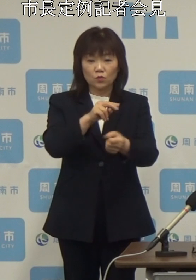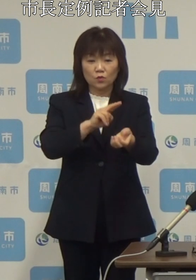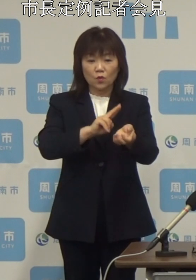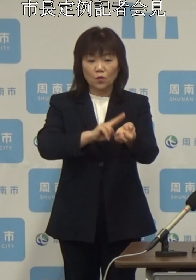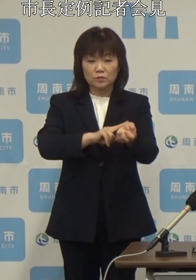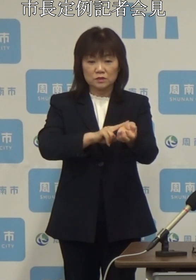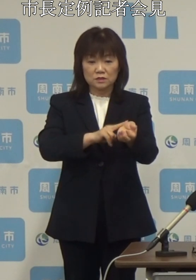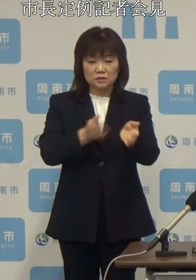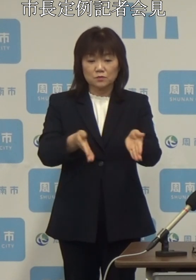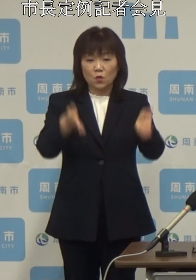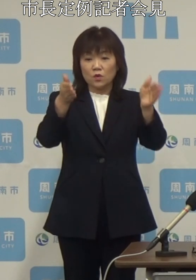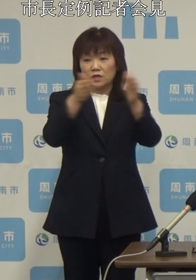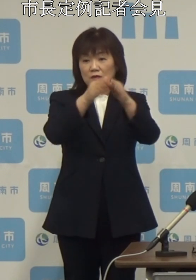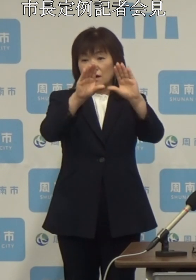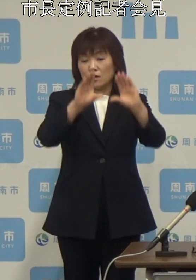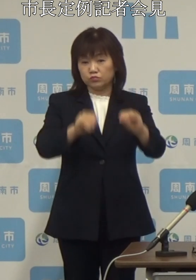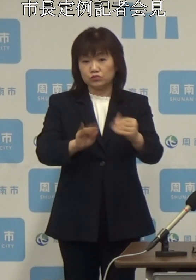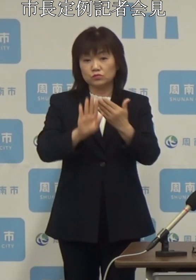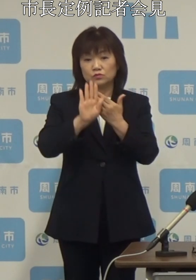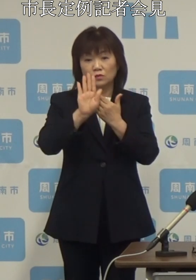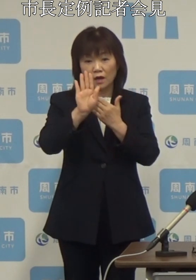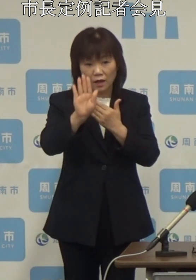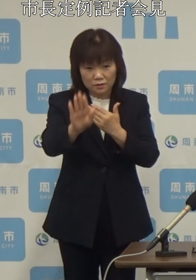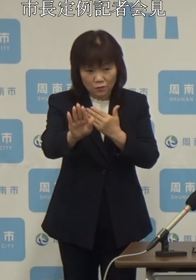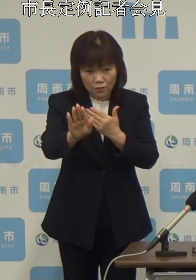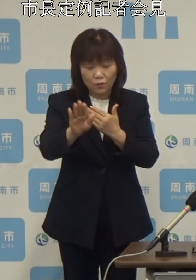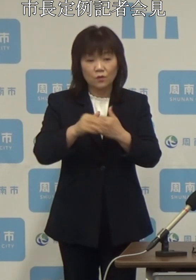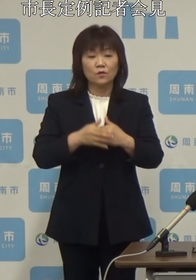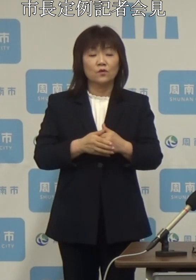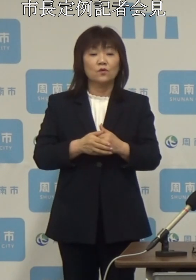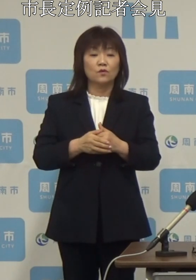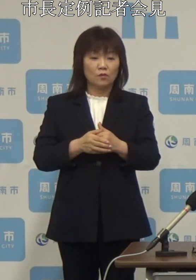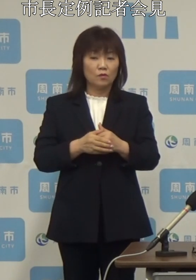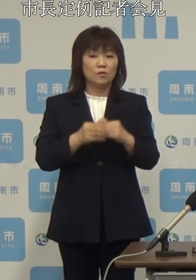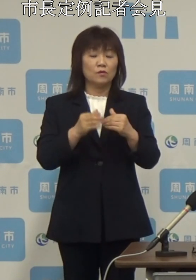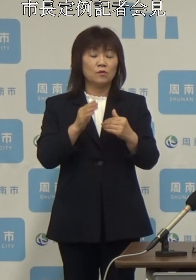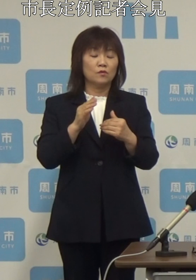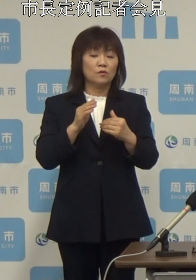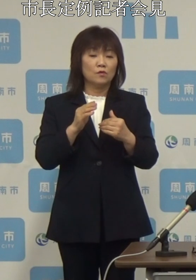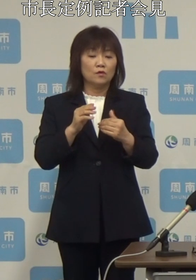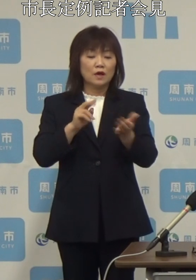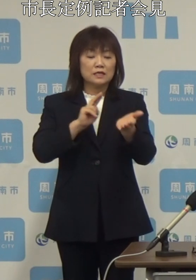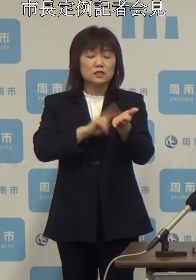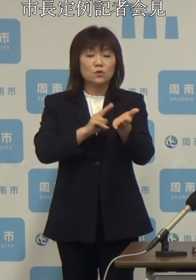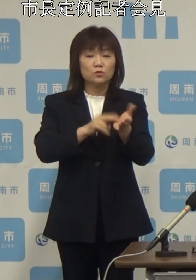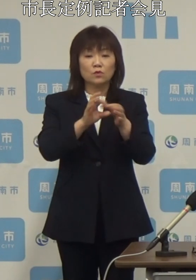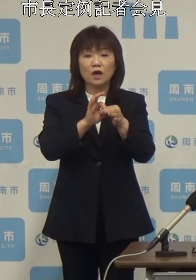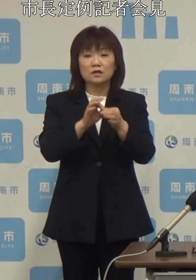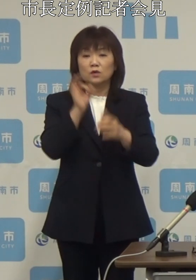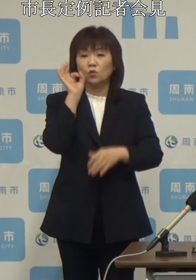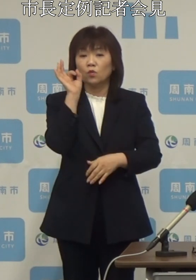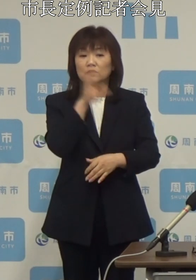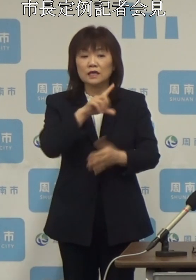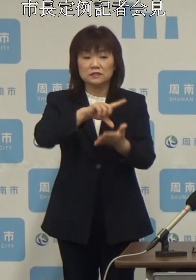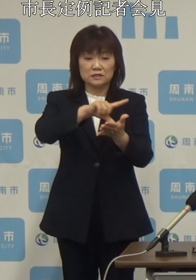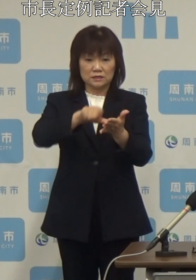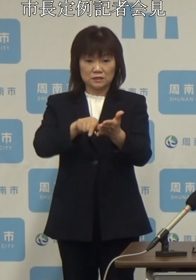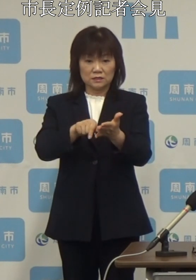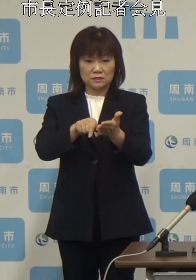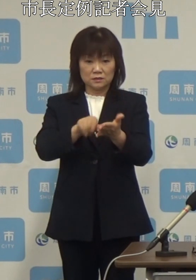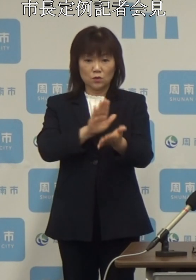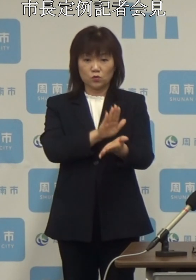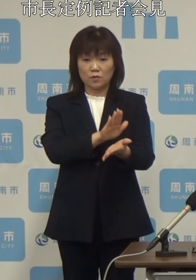が閉院後院を閉められた後、医療機関のない地区となっており